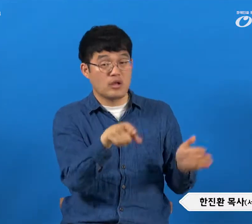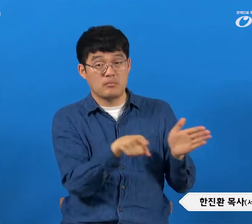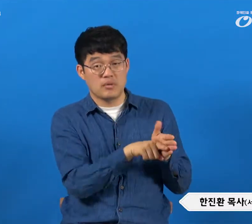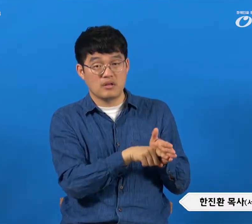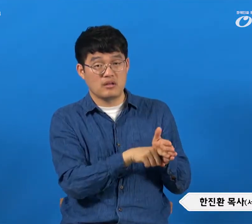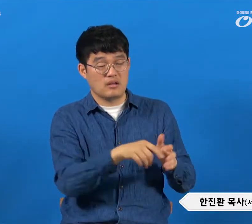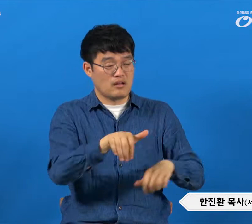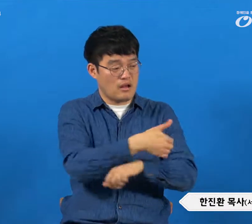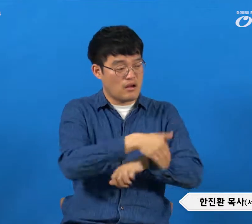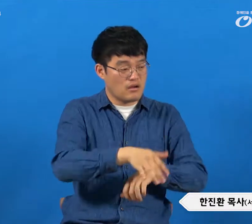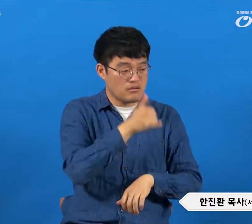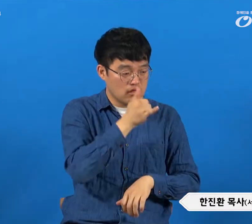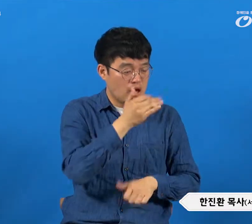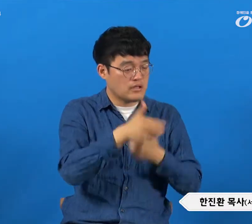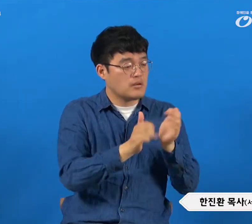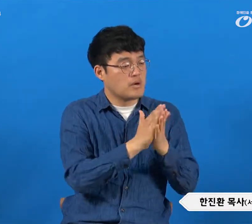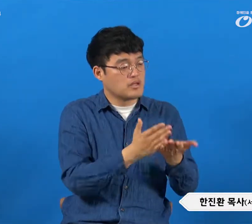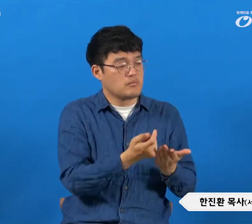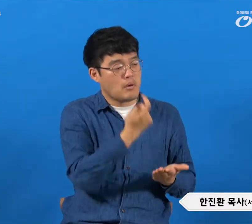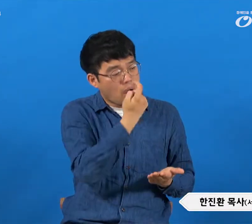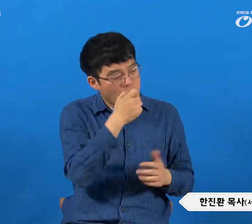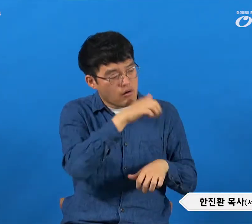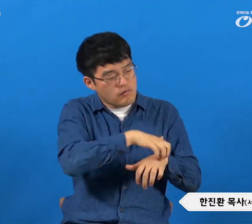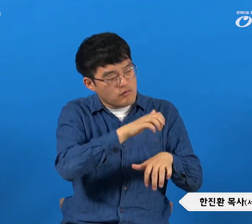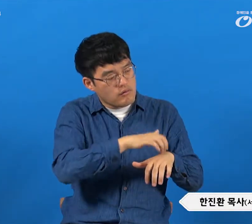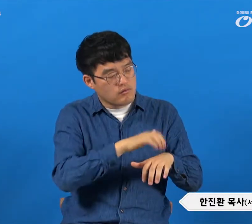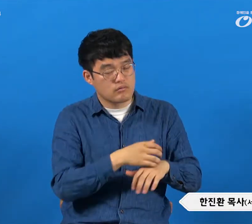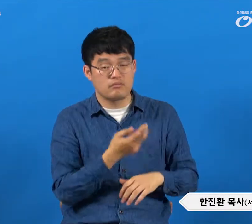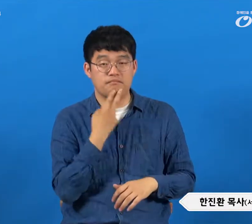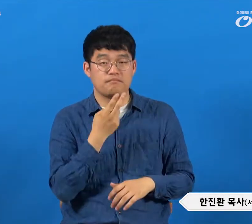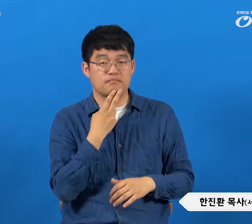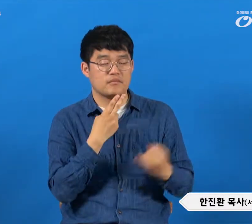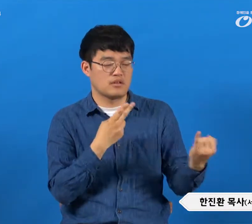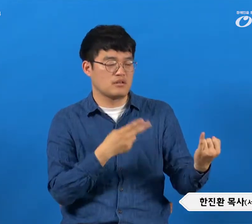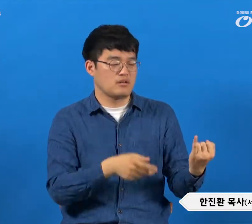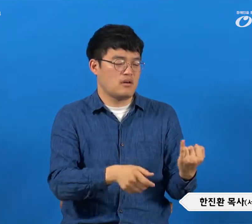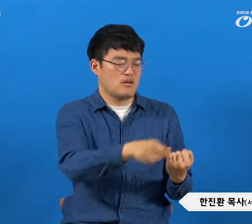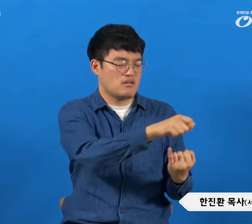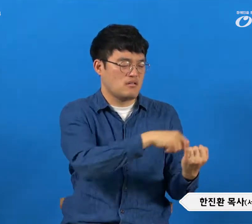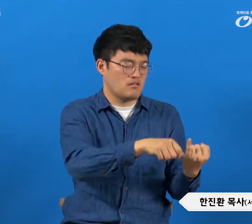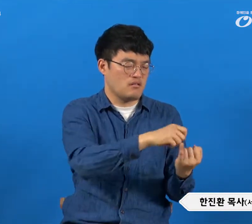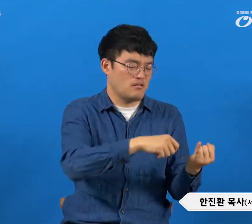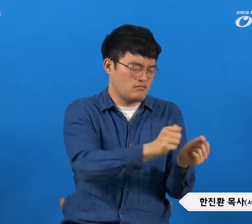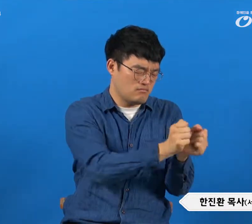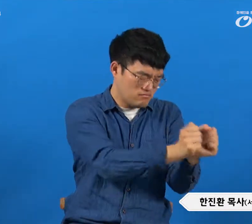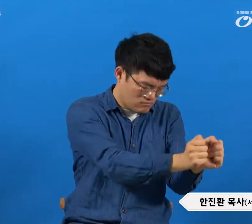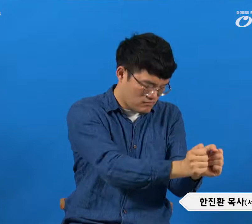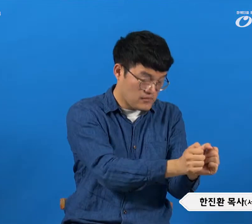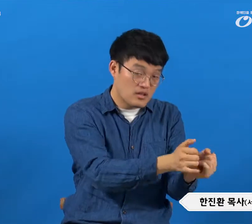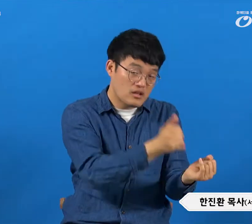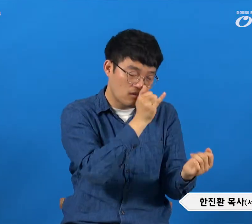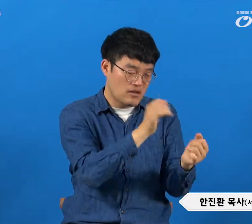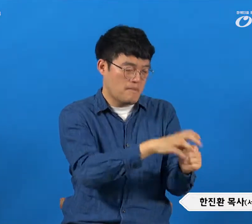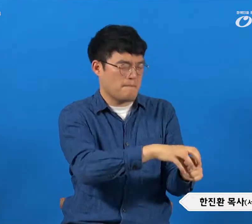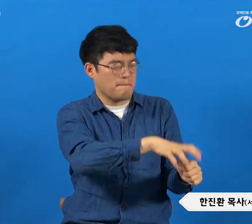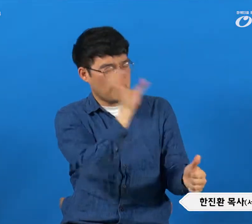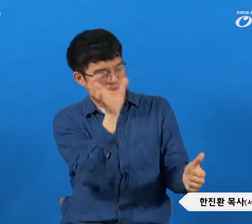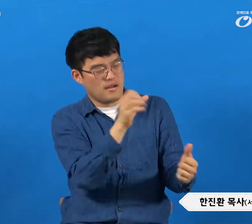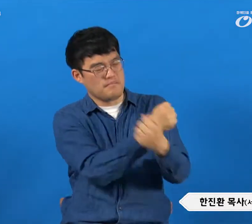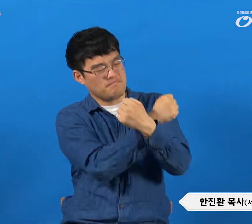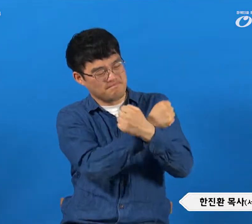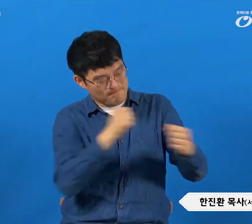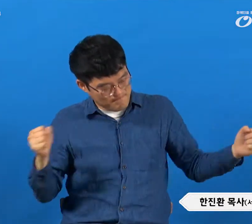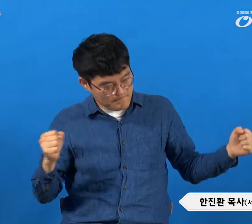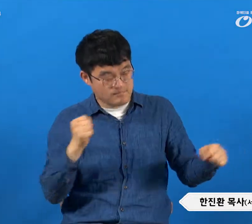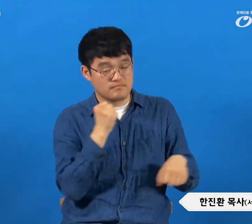뭐 훈련을 받은 게 있겠습니까? 그냥 아무것도 모르고 있는 거죠. 그 결박에서 헤어날 수 있도록, 십자가로 인해서